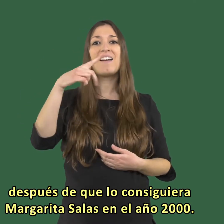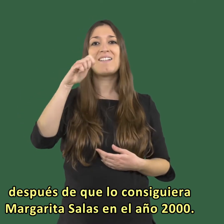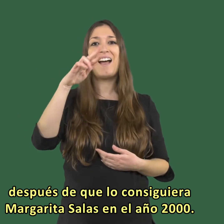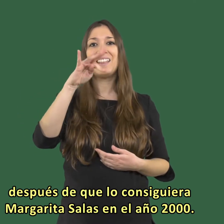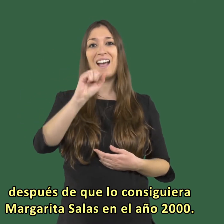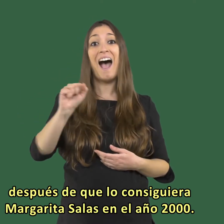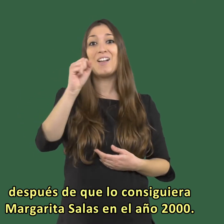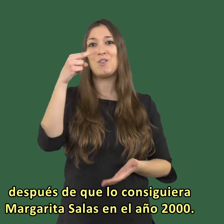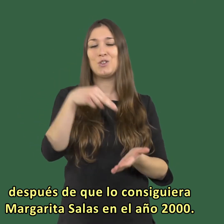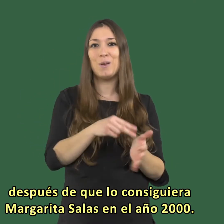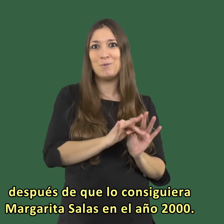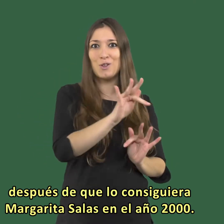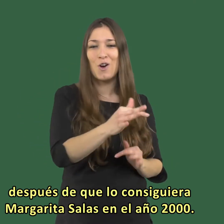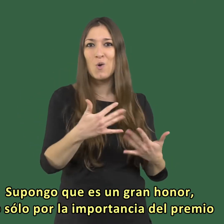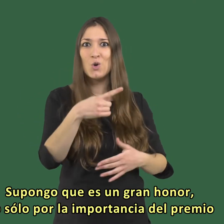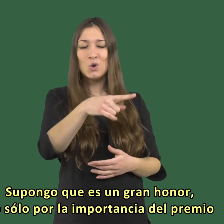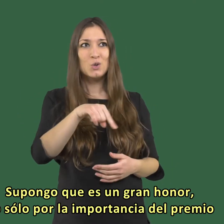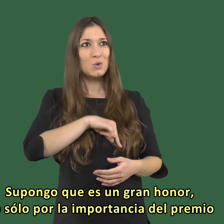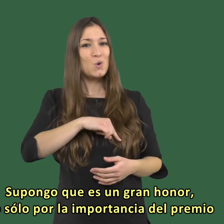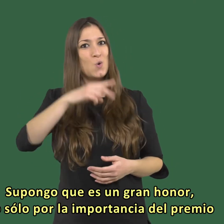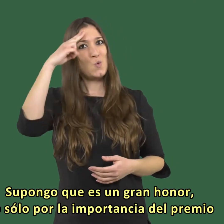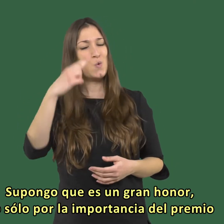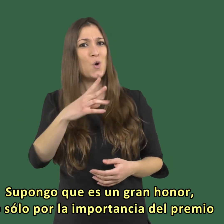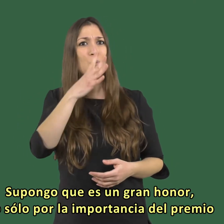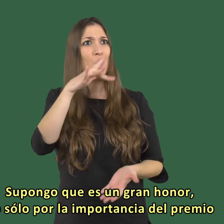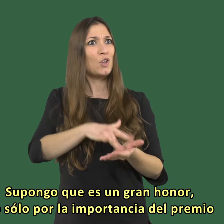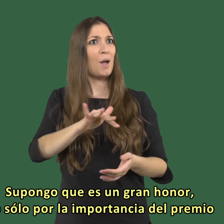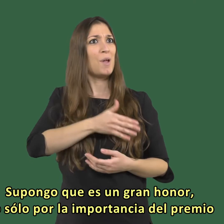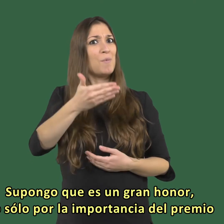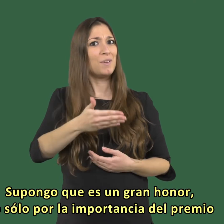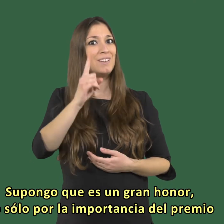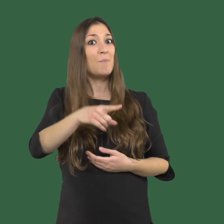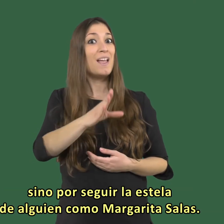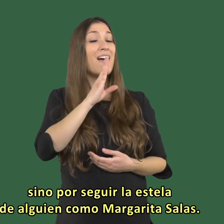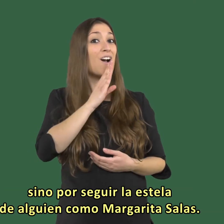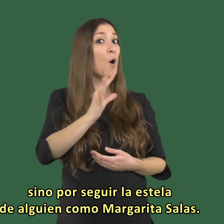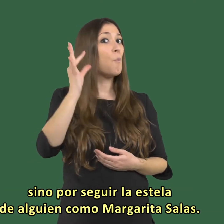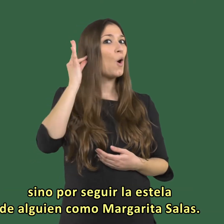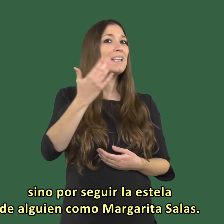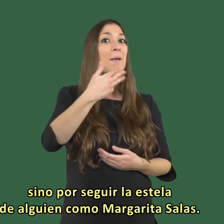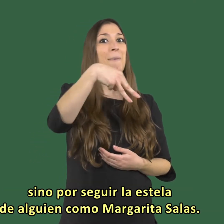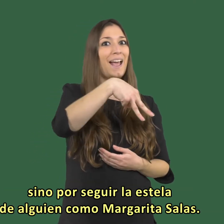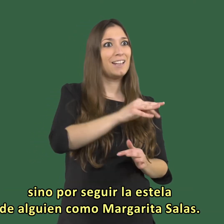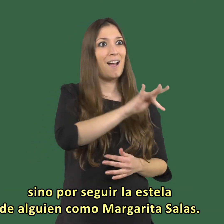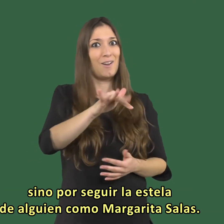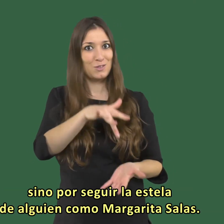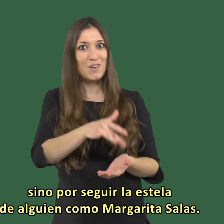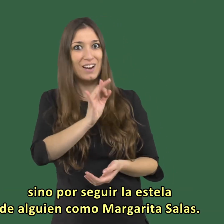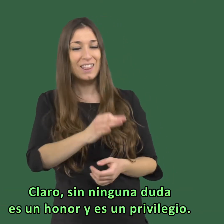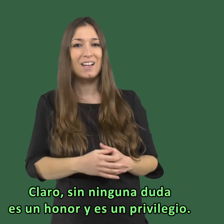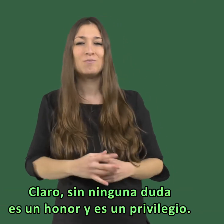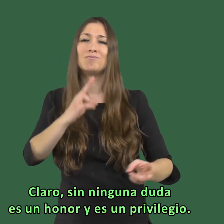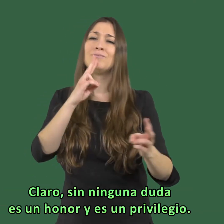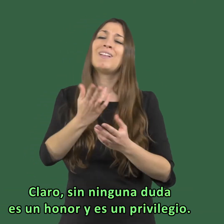Margarita Salas en el año 2000. Supongo que es un gran honor, no solo por la importancia del premio, sino por seguir la estela de alguien como Margarita